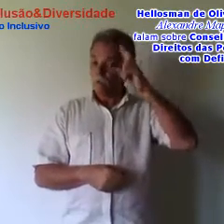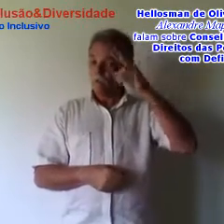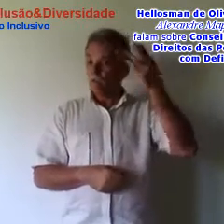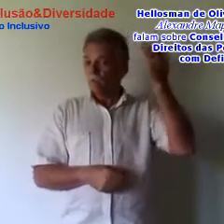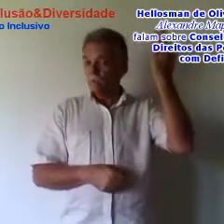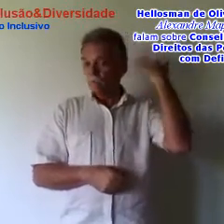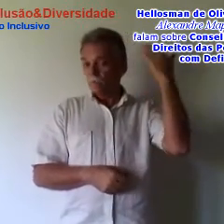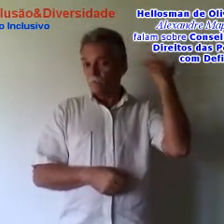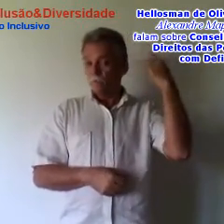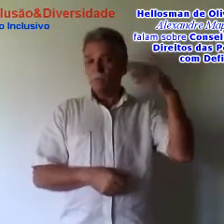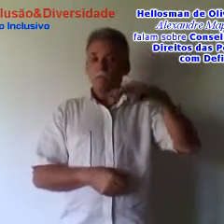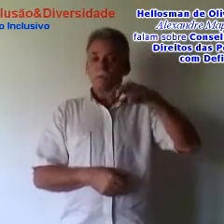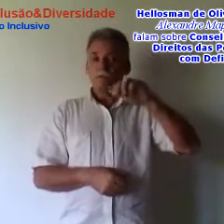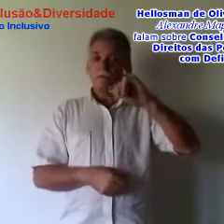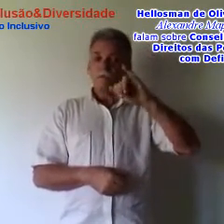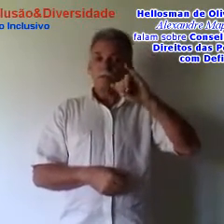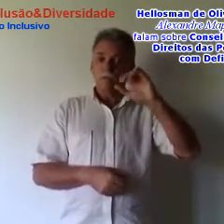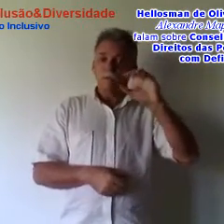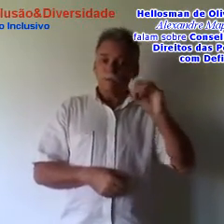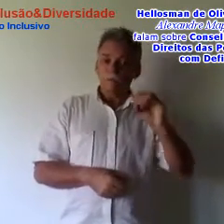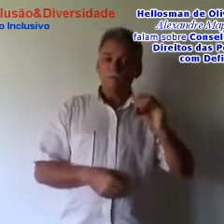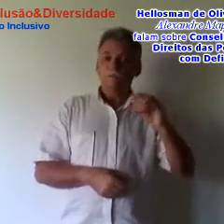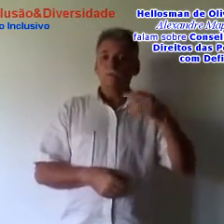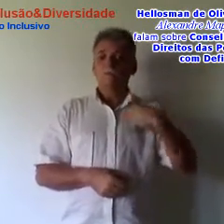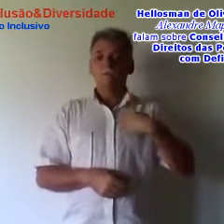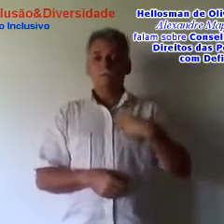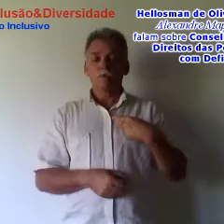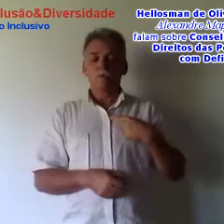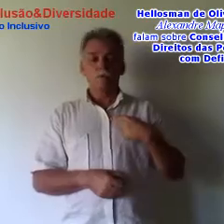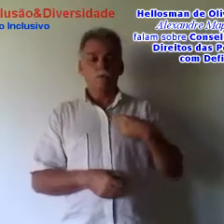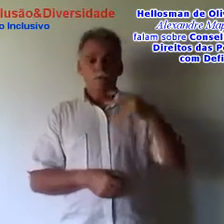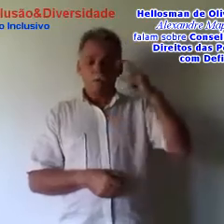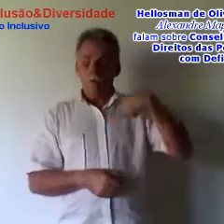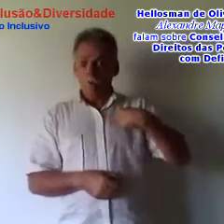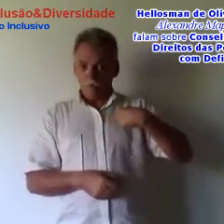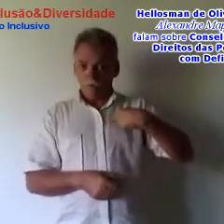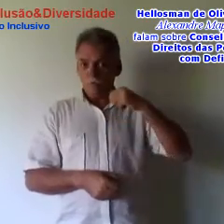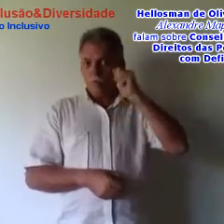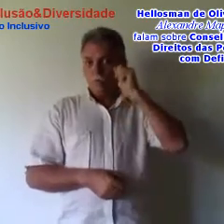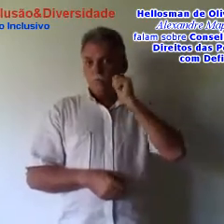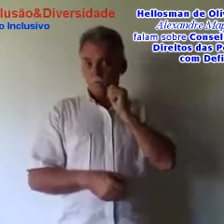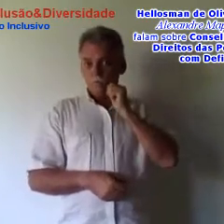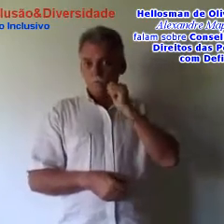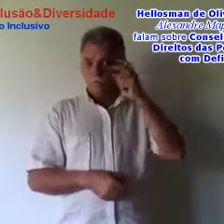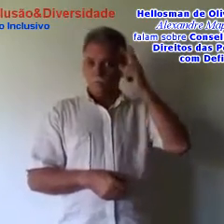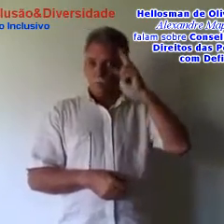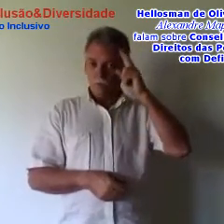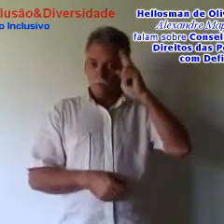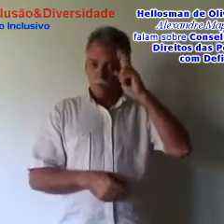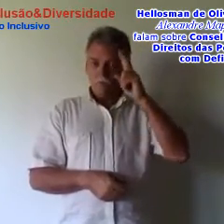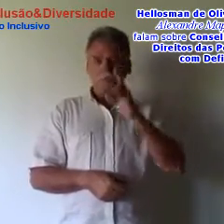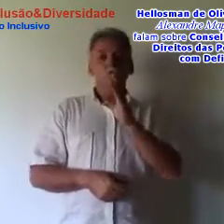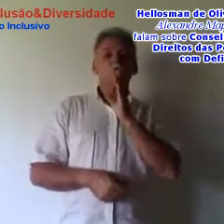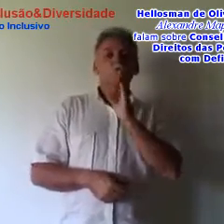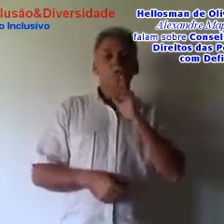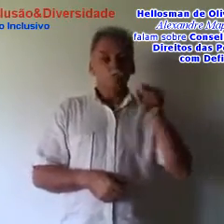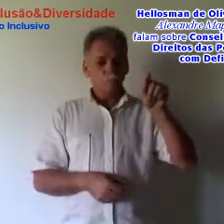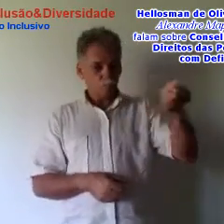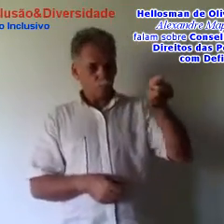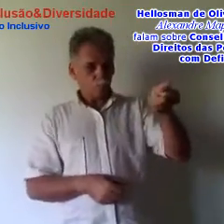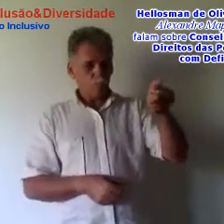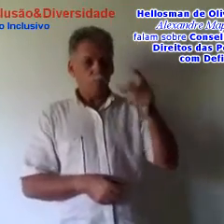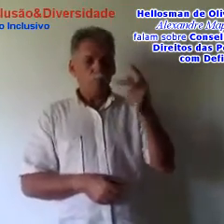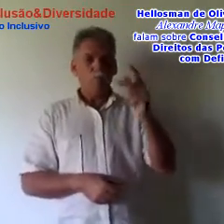em maio foi justamente quando nós nos conhecemos nessa articulação pela implementação da convenção, né? E daí